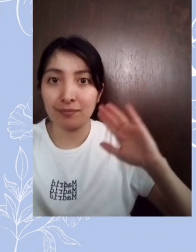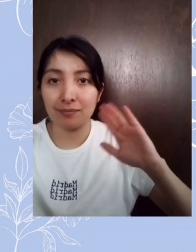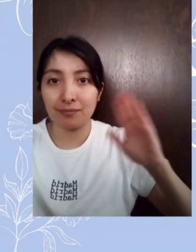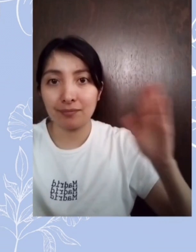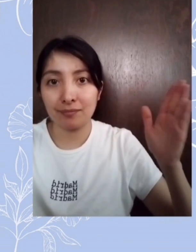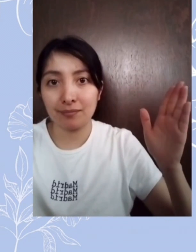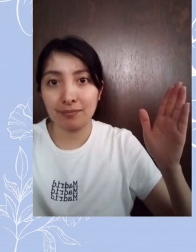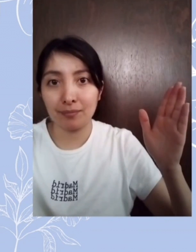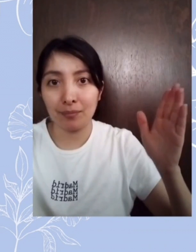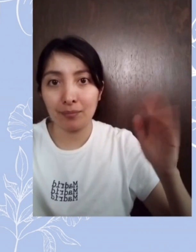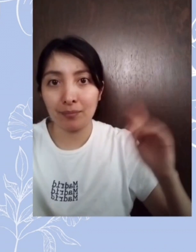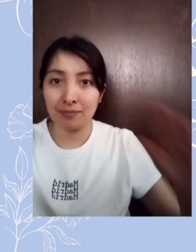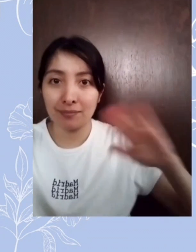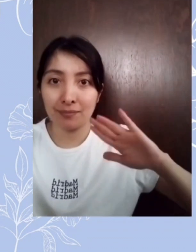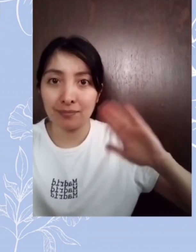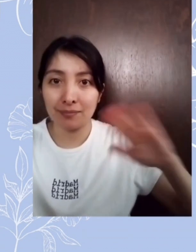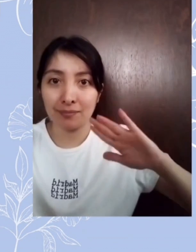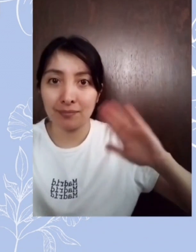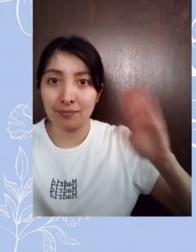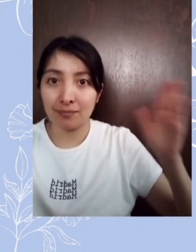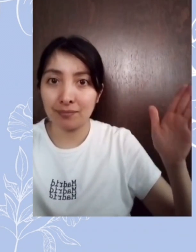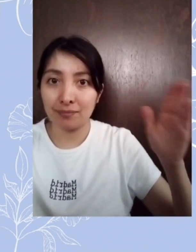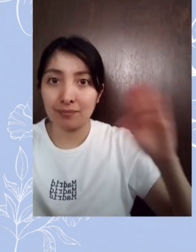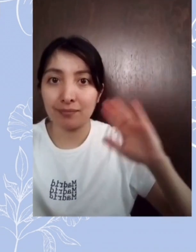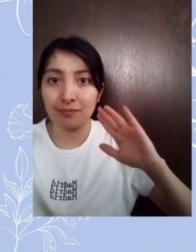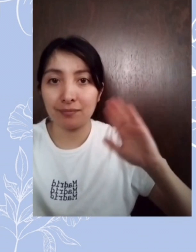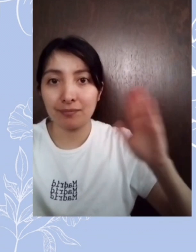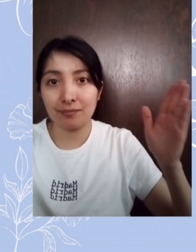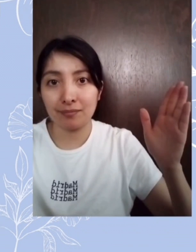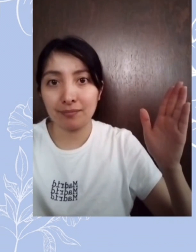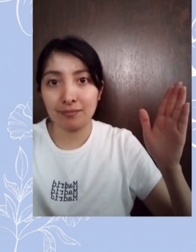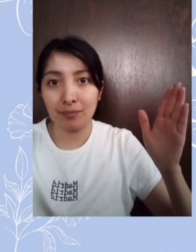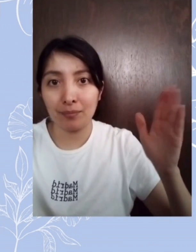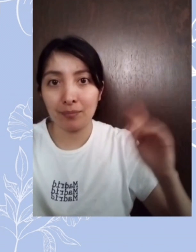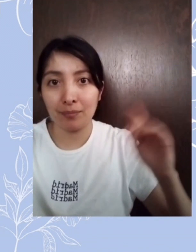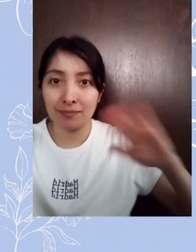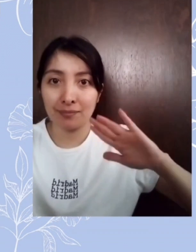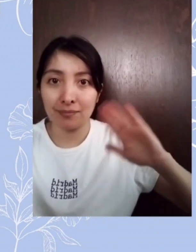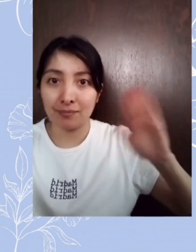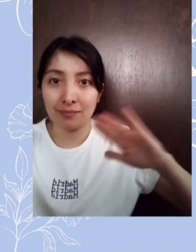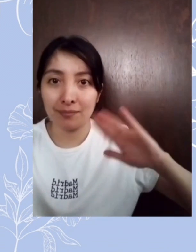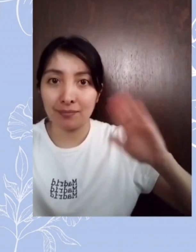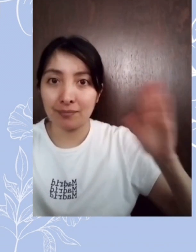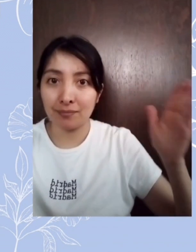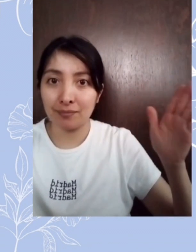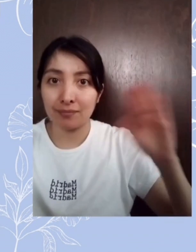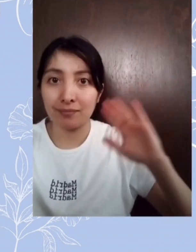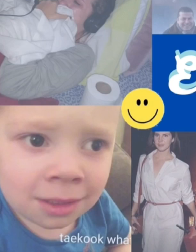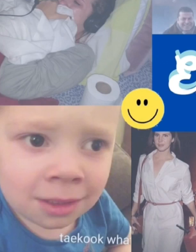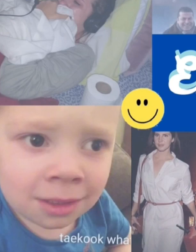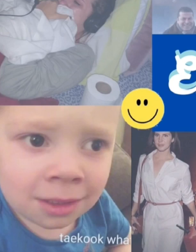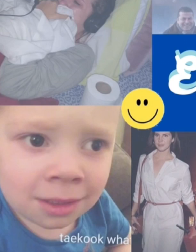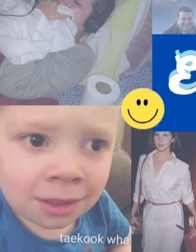palabra adiós, se usa toda la mano con los dedos extendidos y se mueve ligeramente de izquierda a derecha.